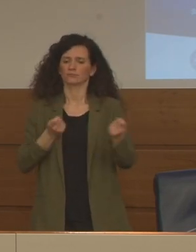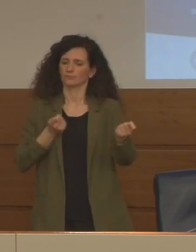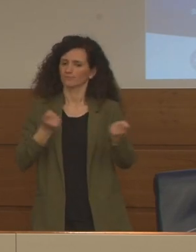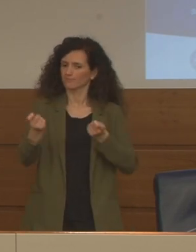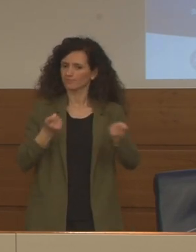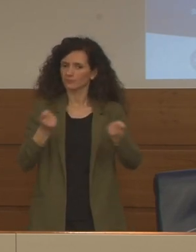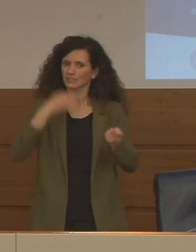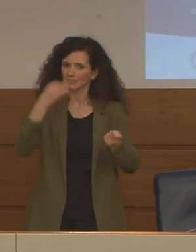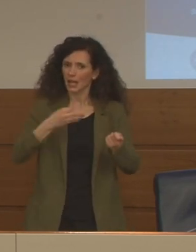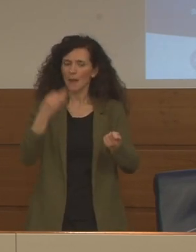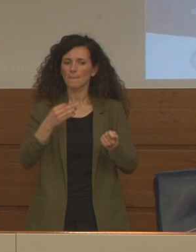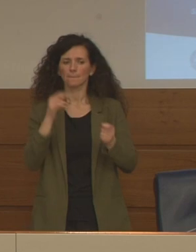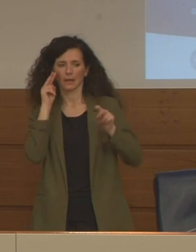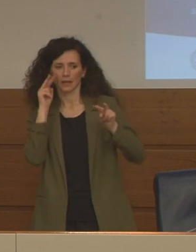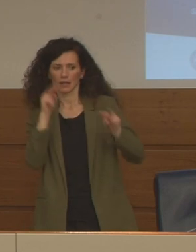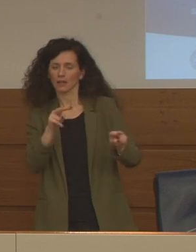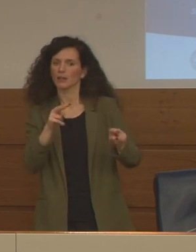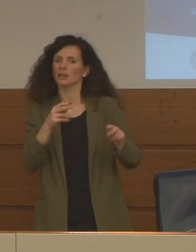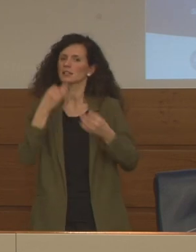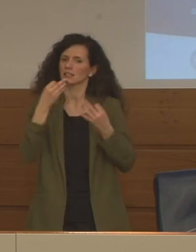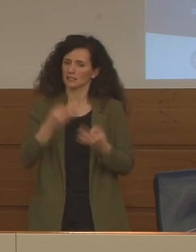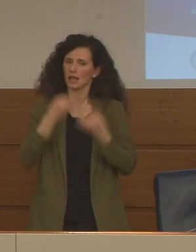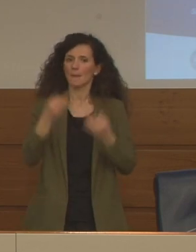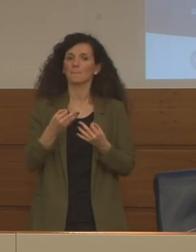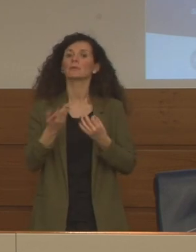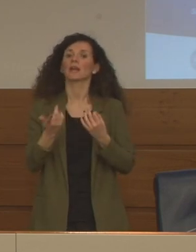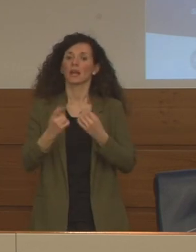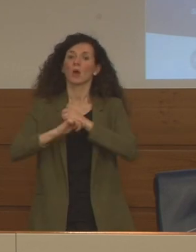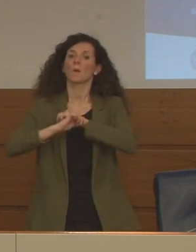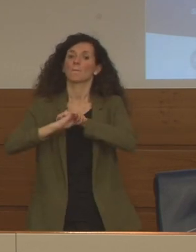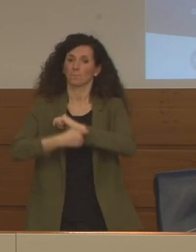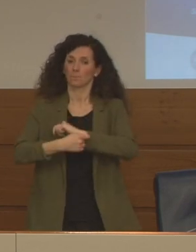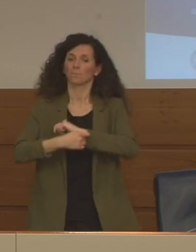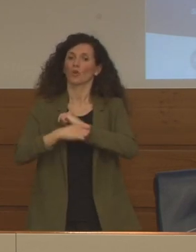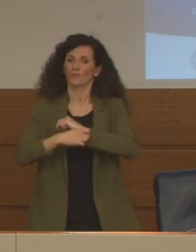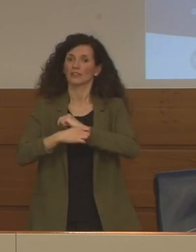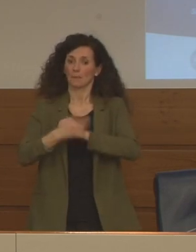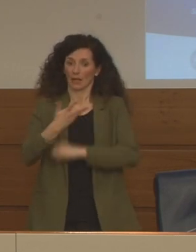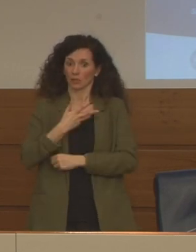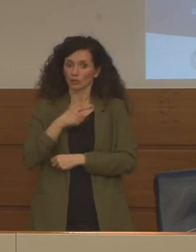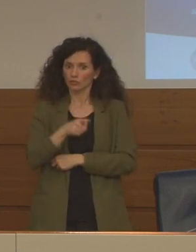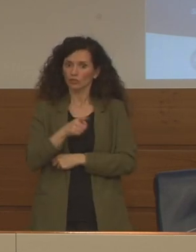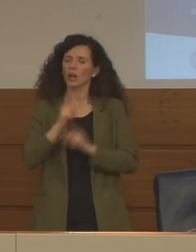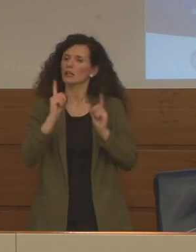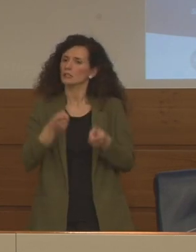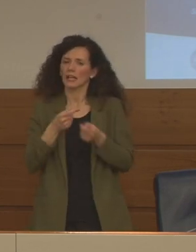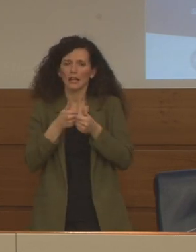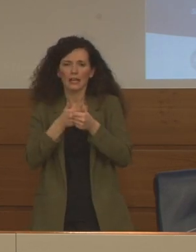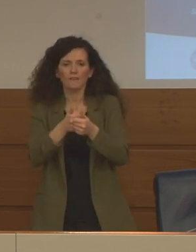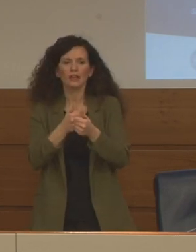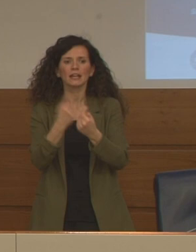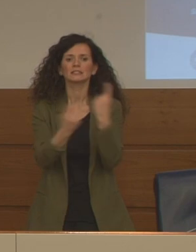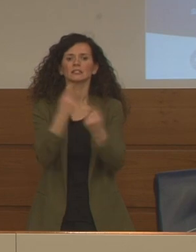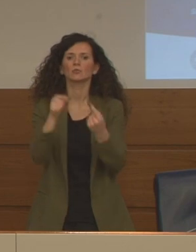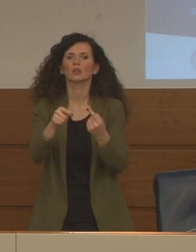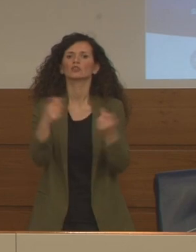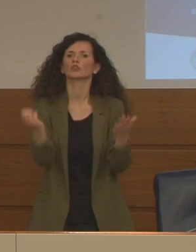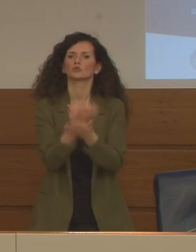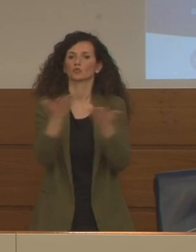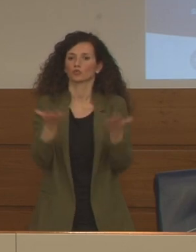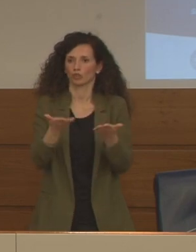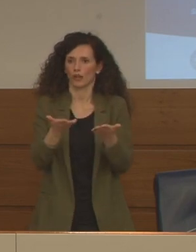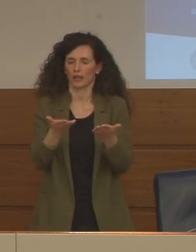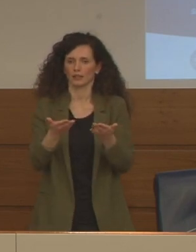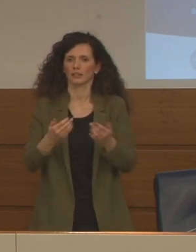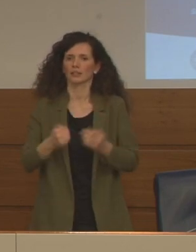misurata e i provvedimenti vanno modulati anche in funzione di quello che avviene nel senso